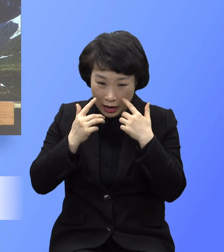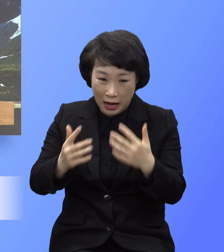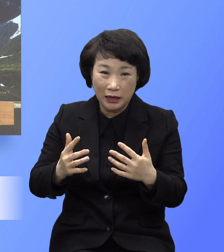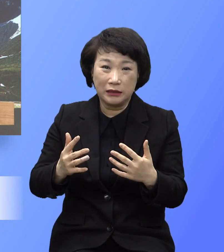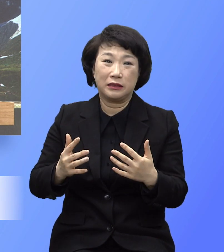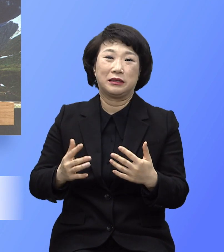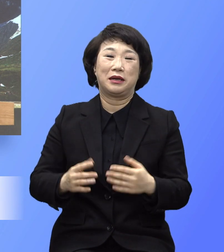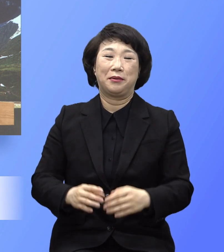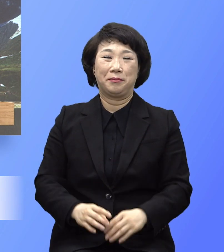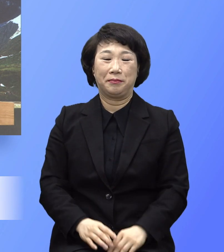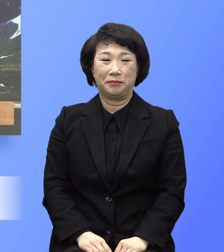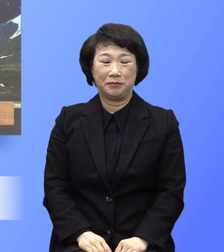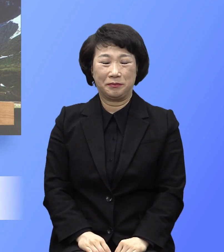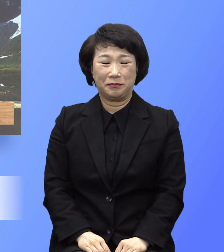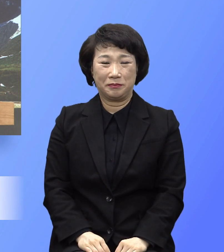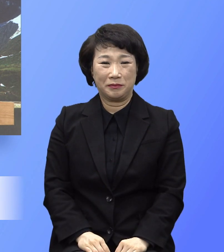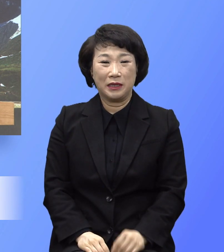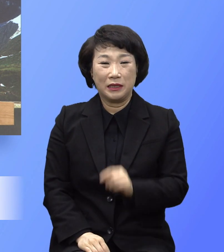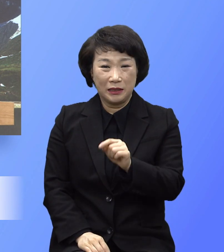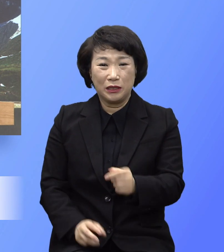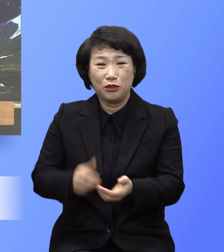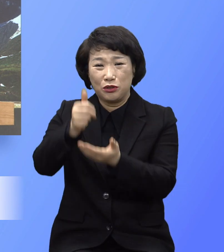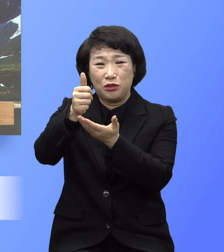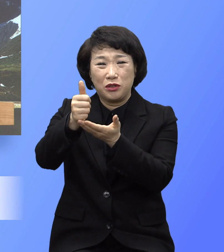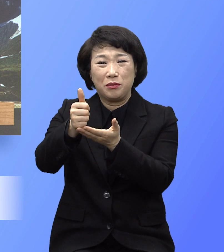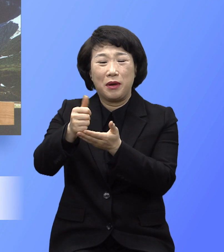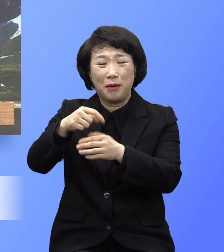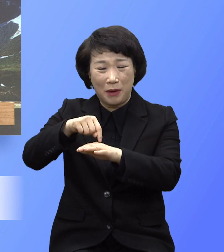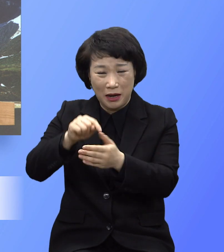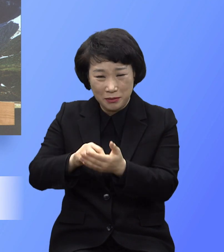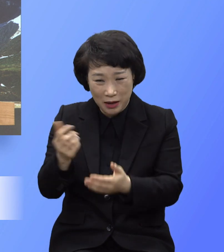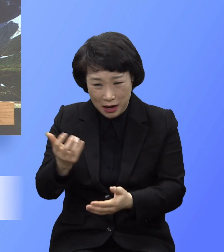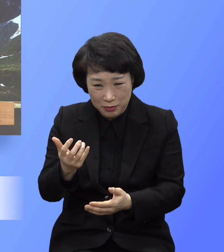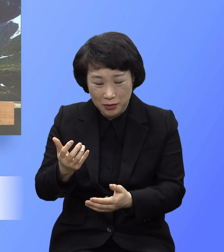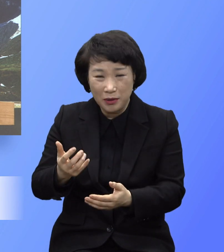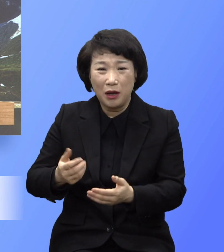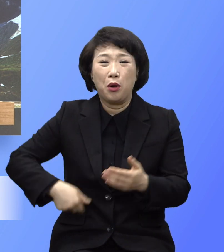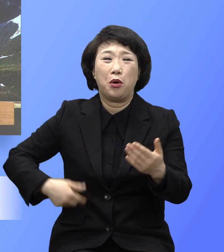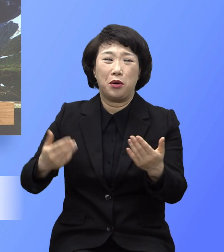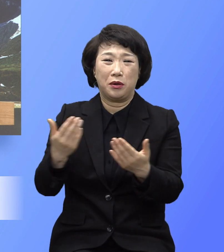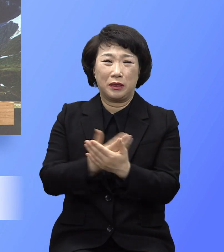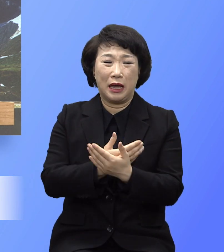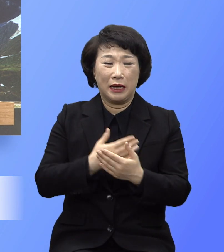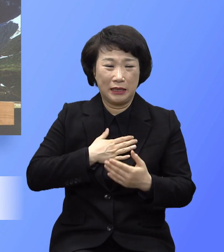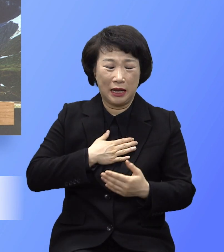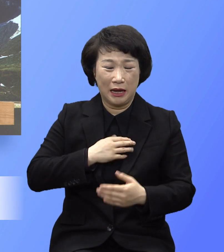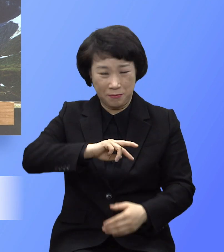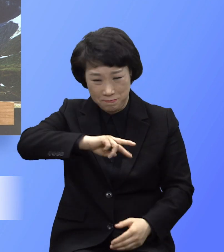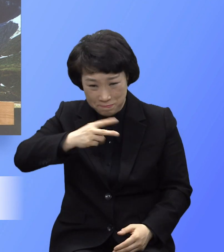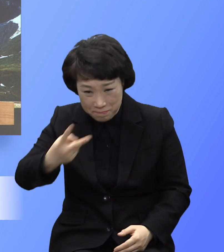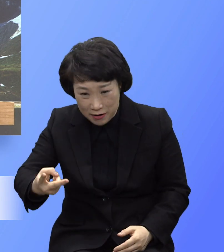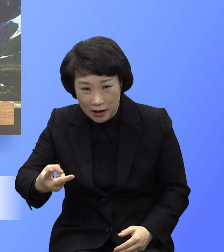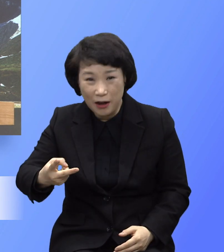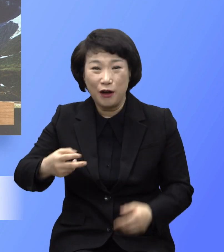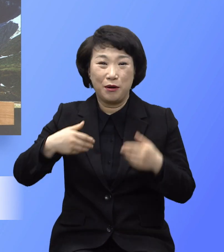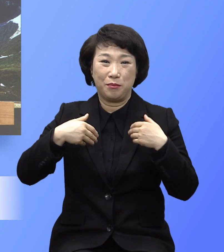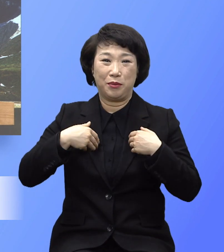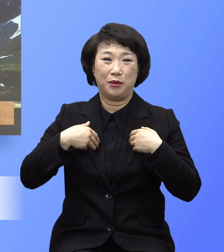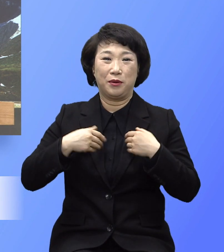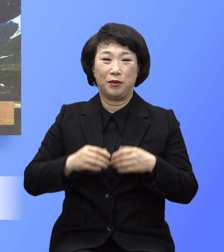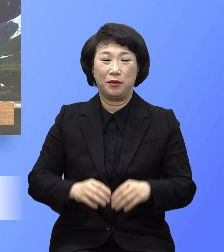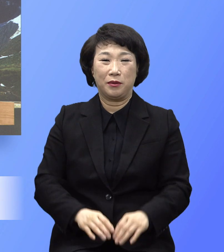확실하고 분명한 통곡과 아픔의 회개로의 전환이